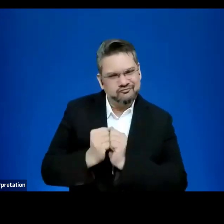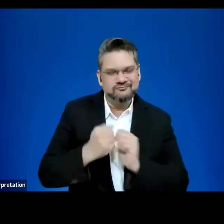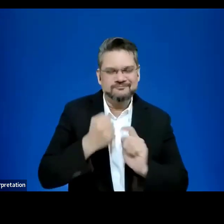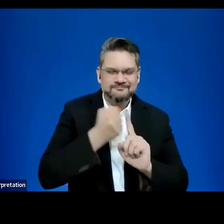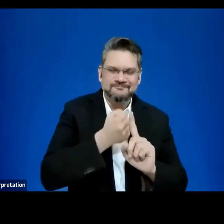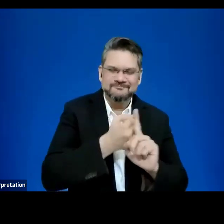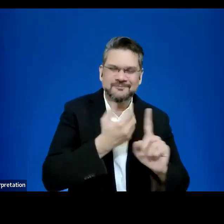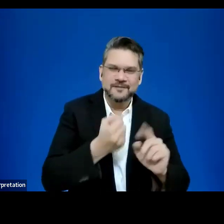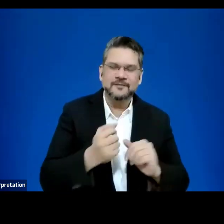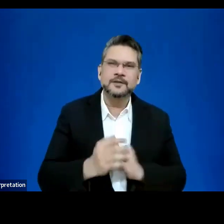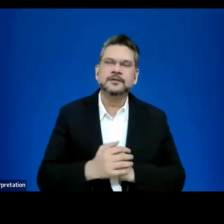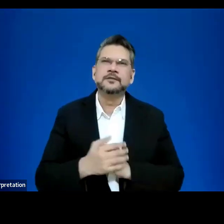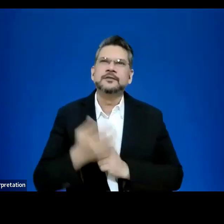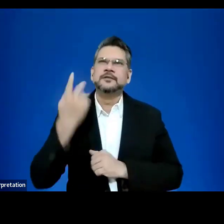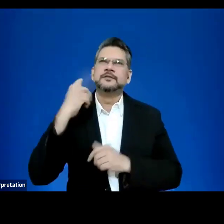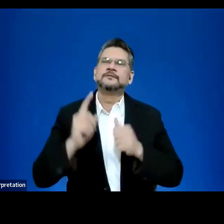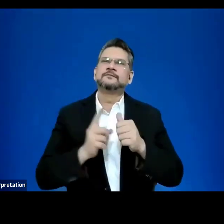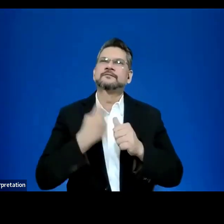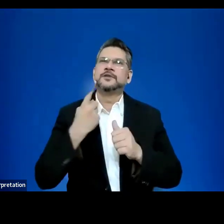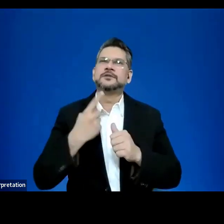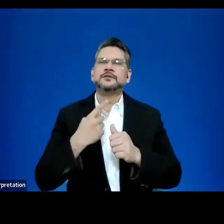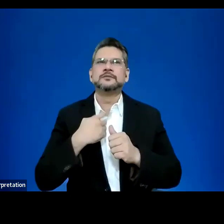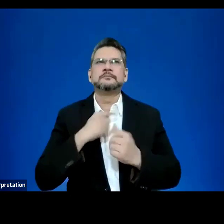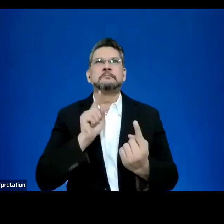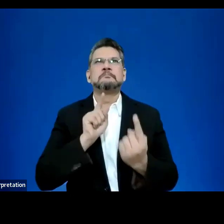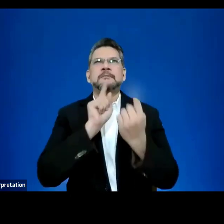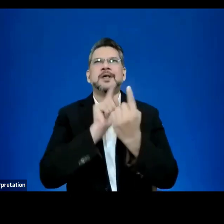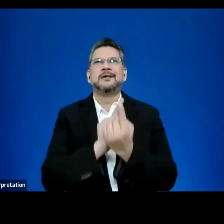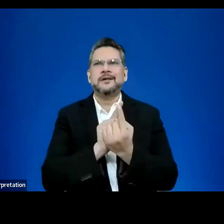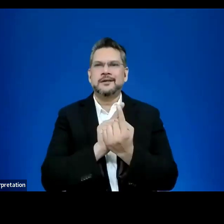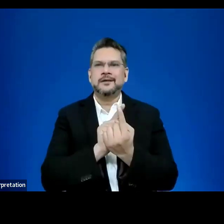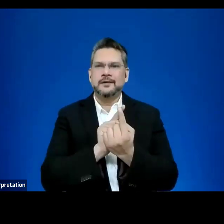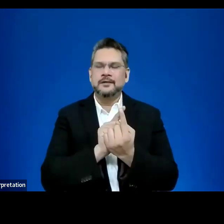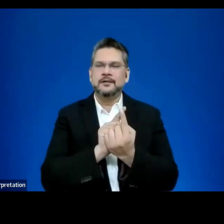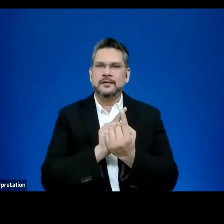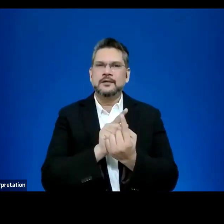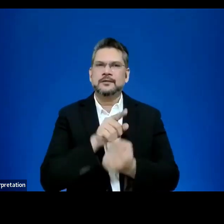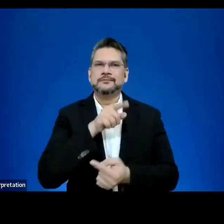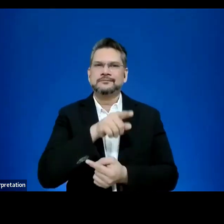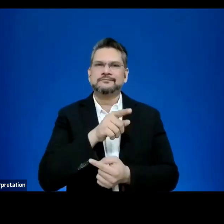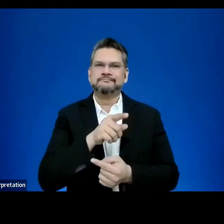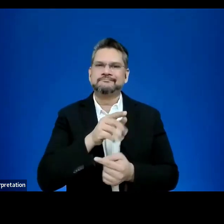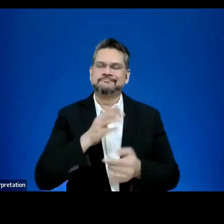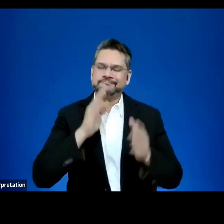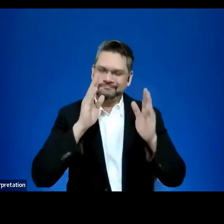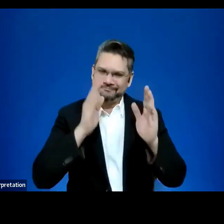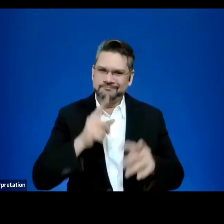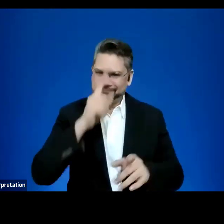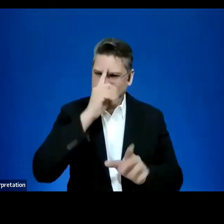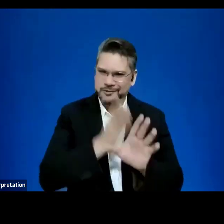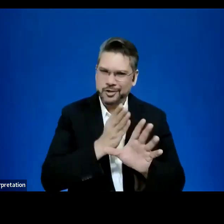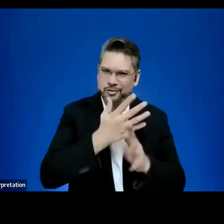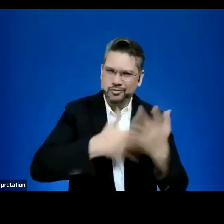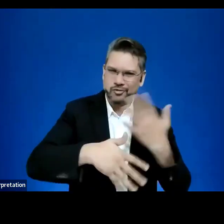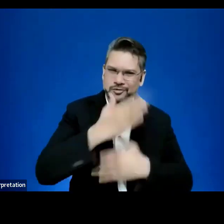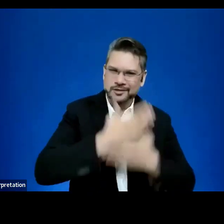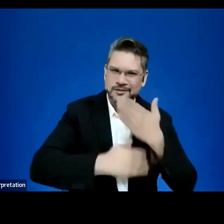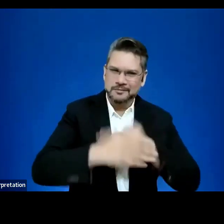来在这边与大家发言。我们第一次见面的时候是